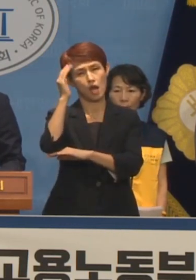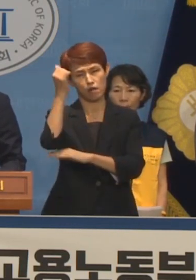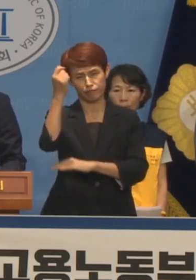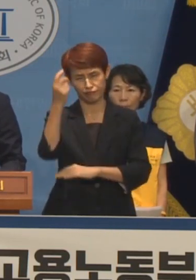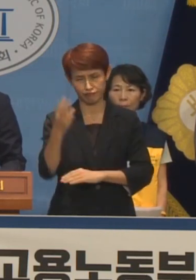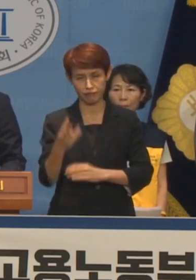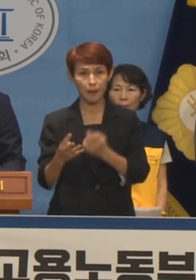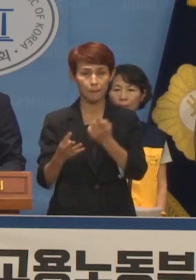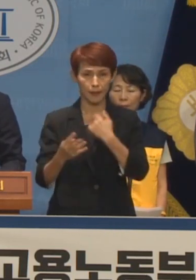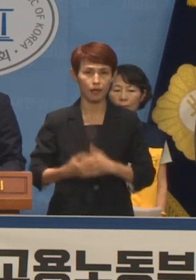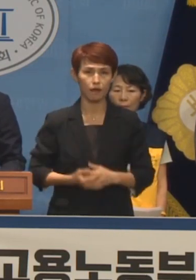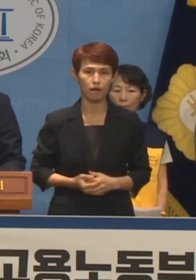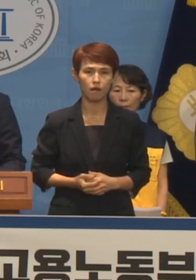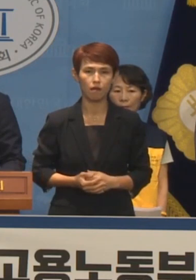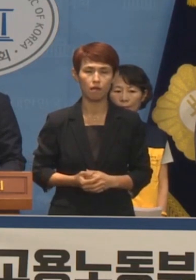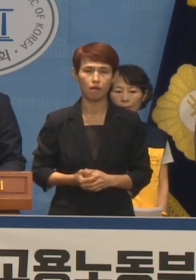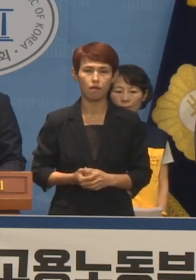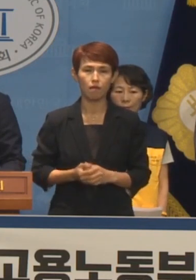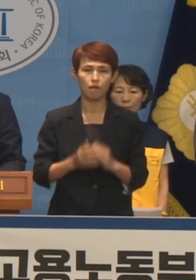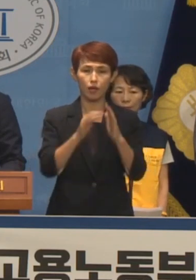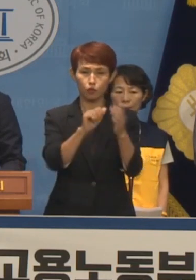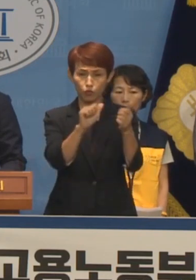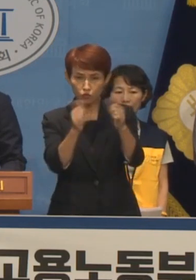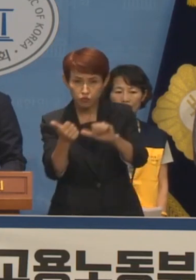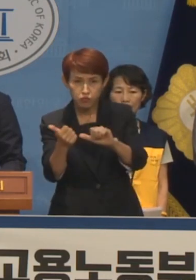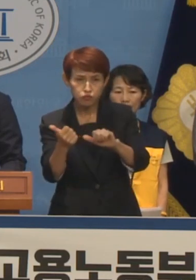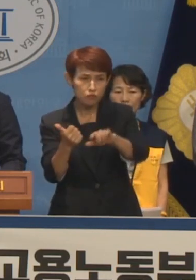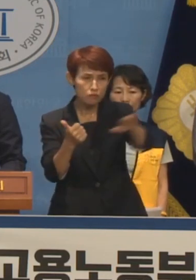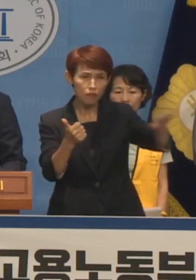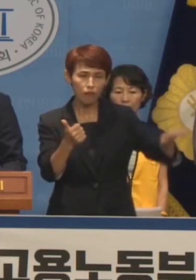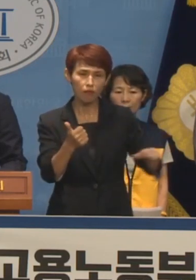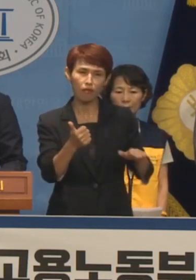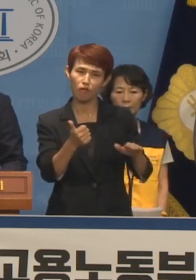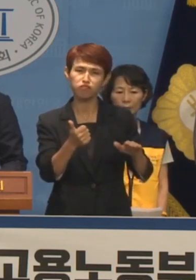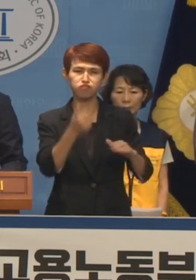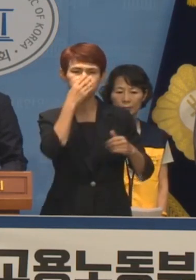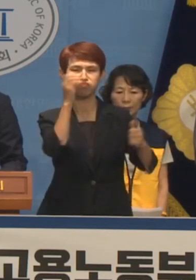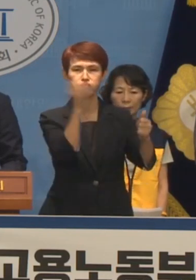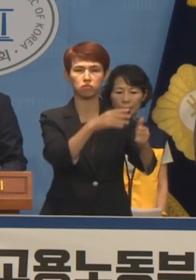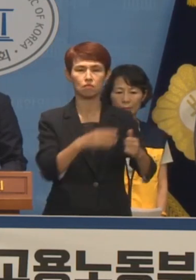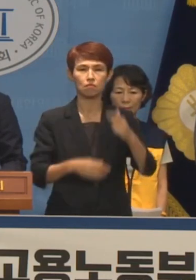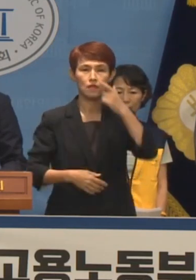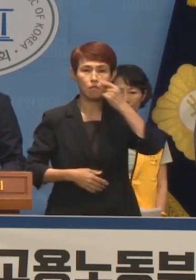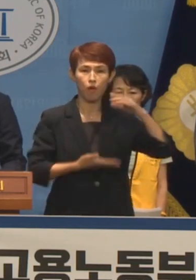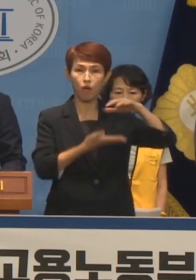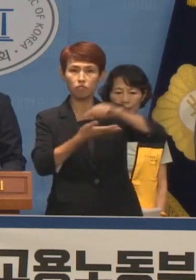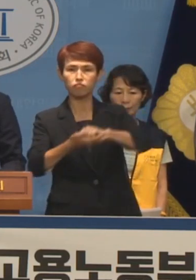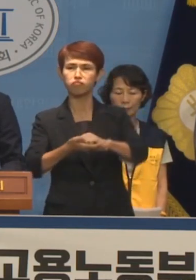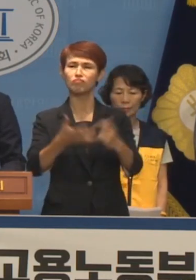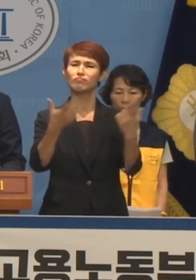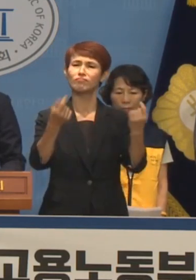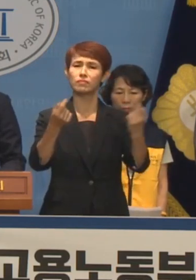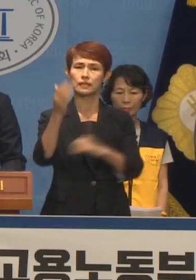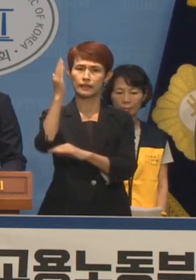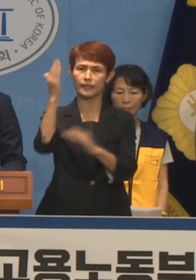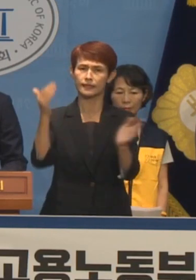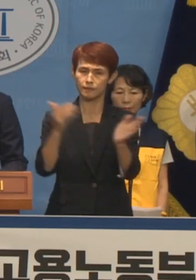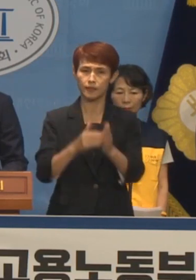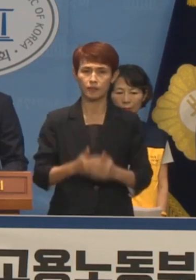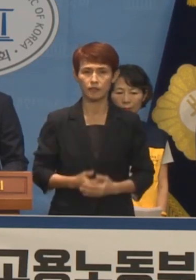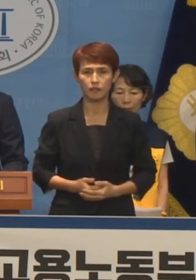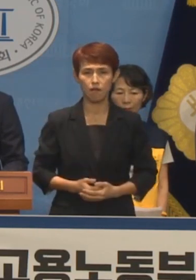해왔고 가족을 잃은 이웃의 아픔을 짓밟았고 일본의 식민 지배를 정당화했습니다.